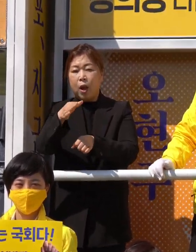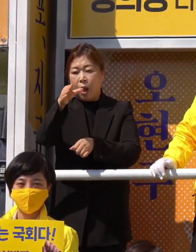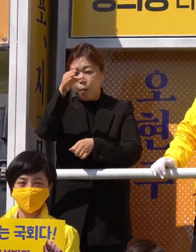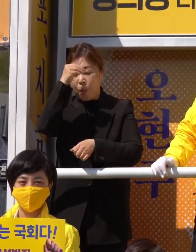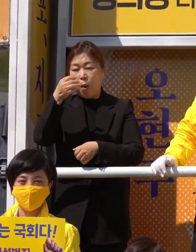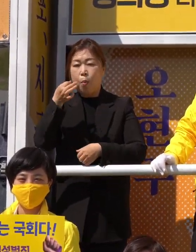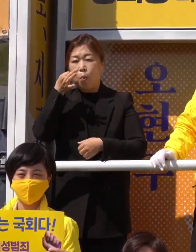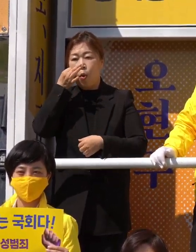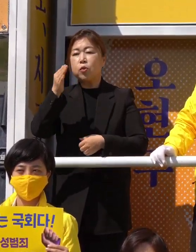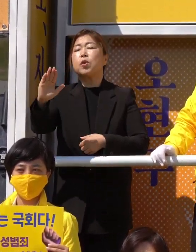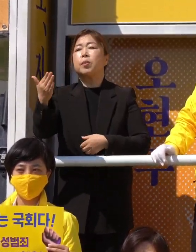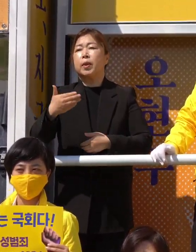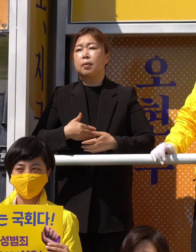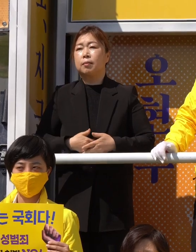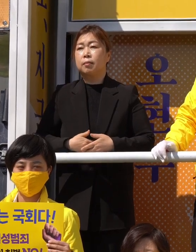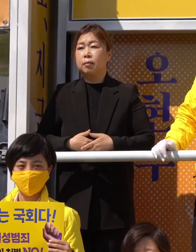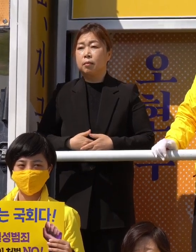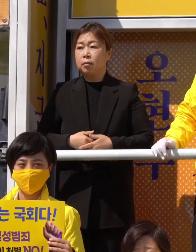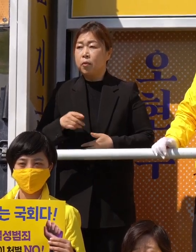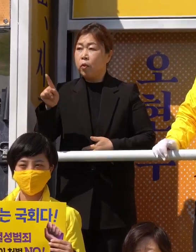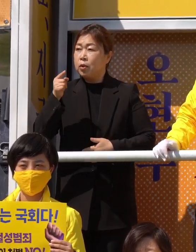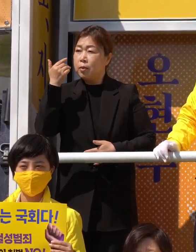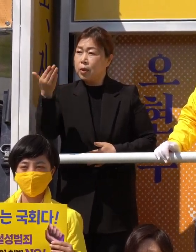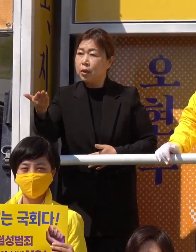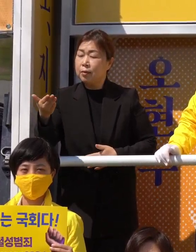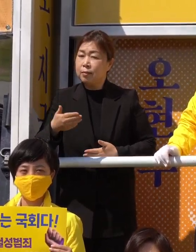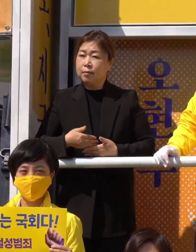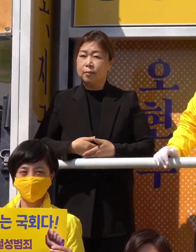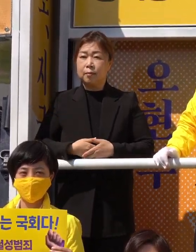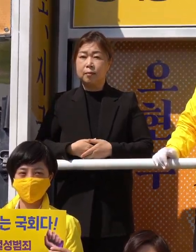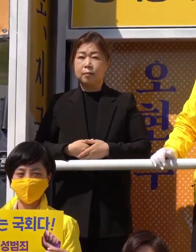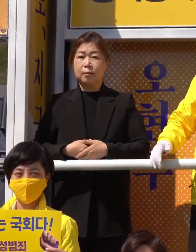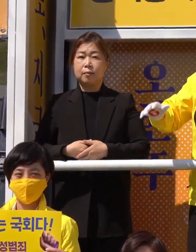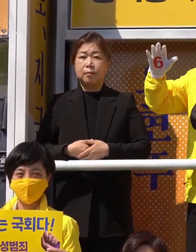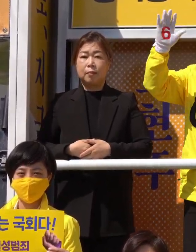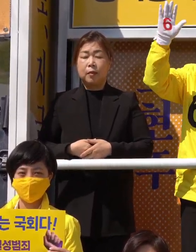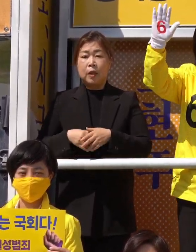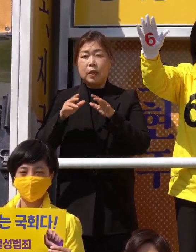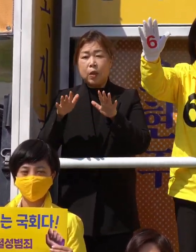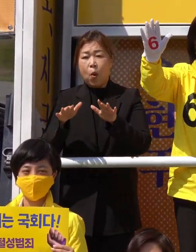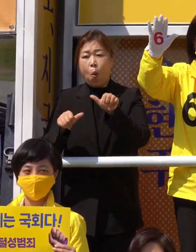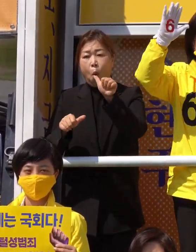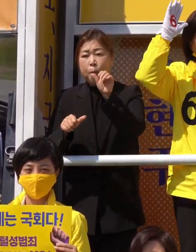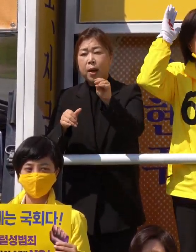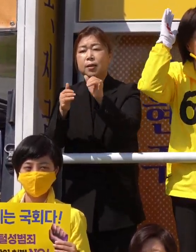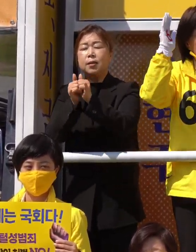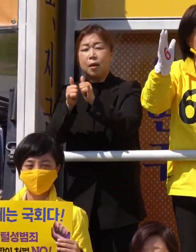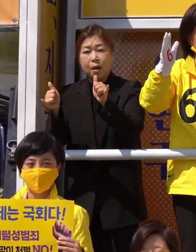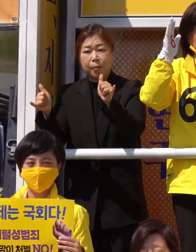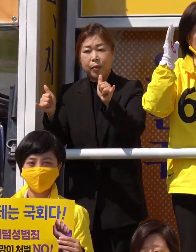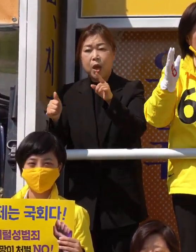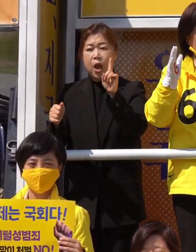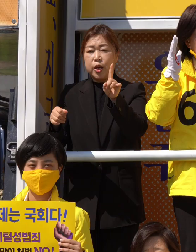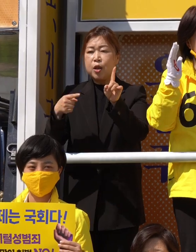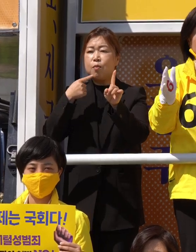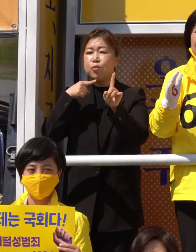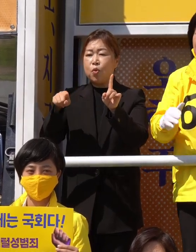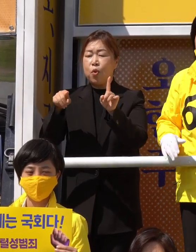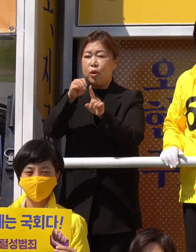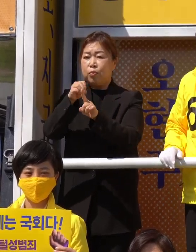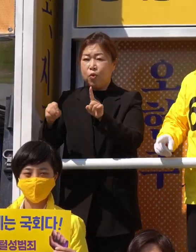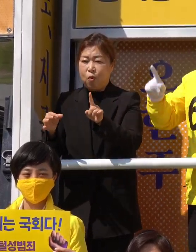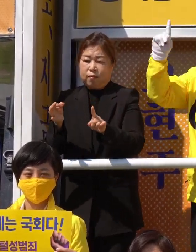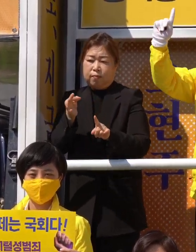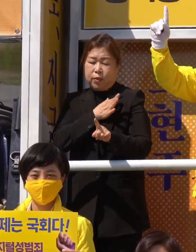보여줘야 합니다. 안 그렇습니까, 여러분? 맞습니다. 이 5만 명, 1%의